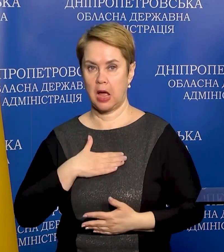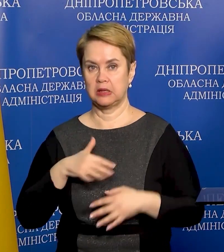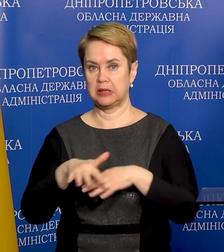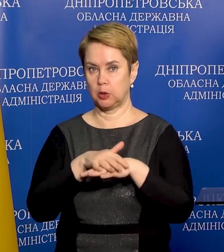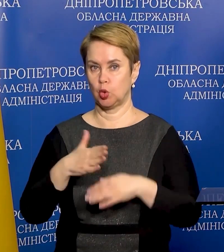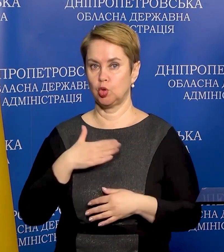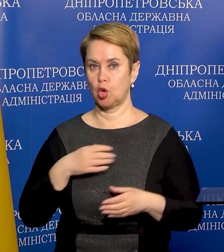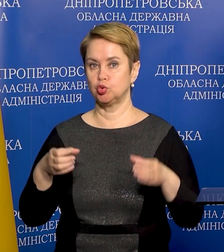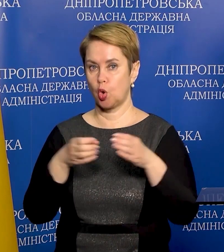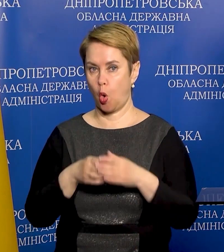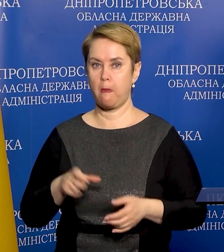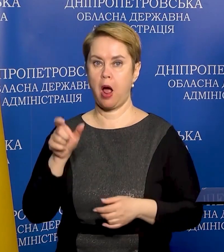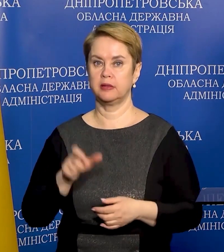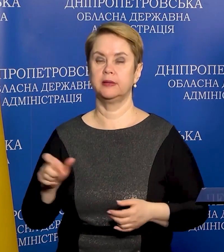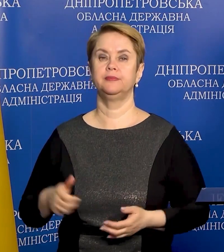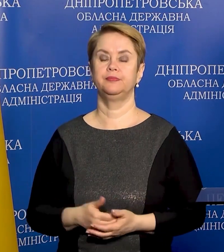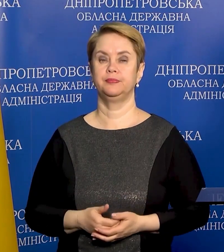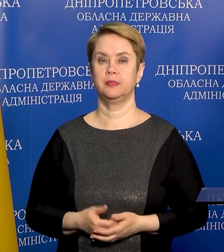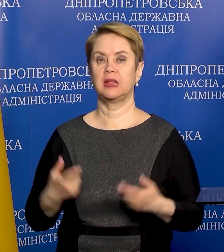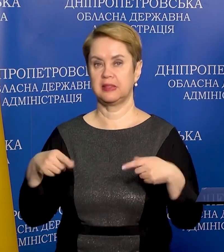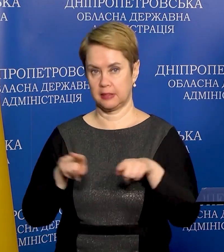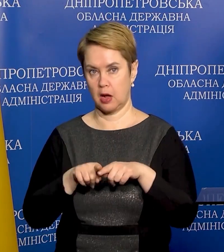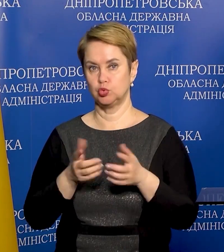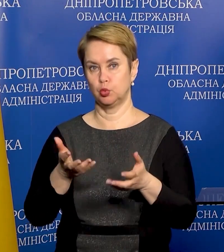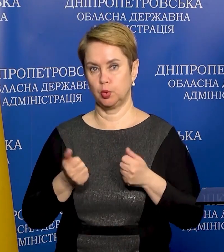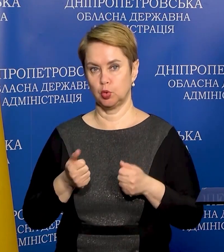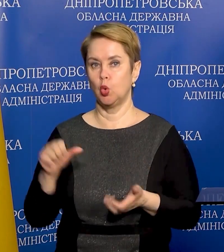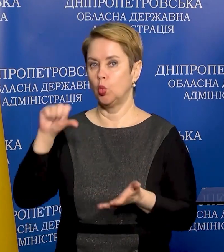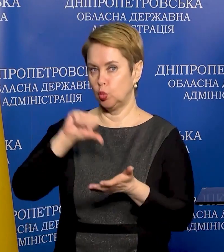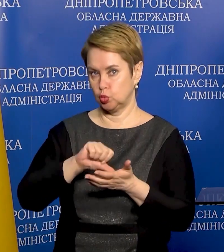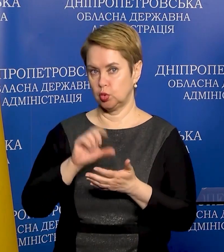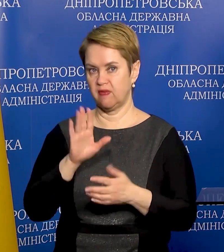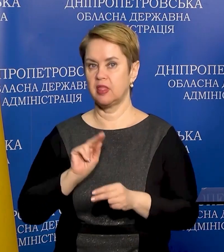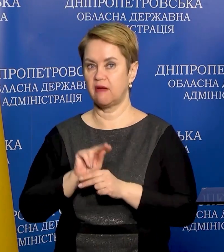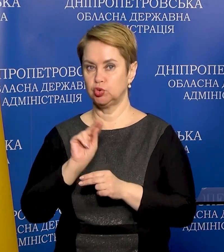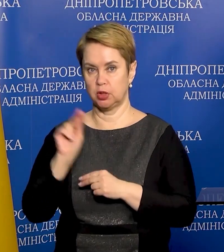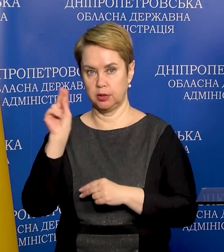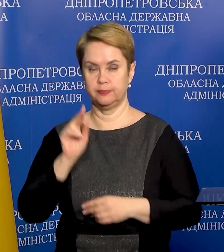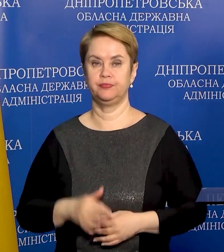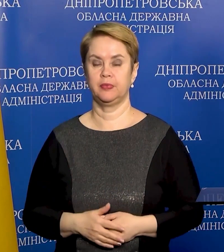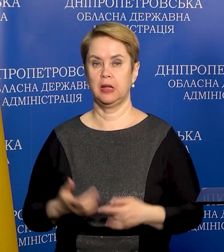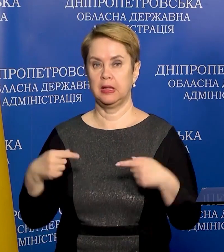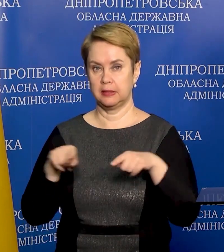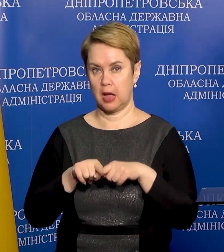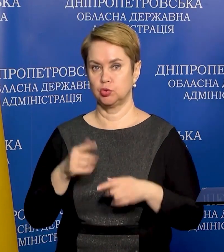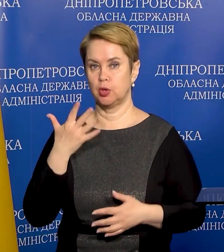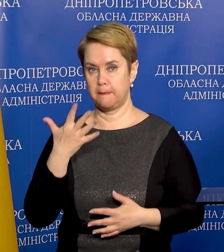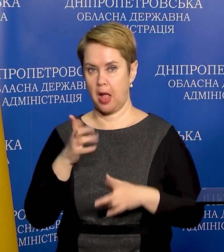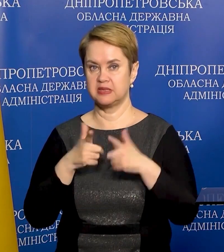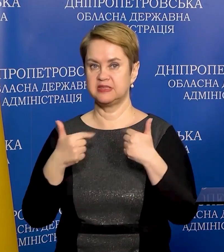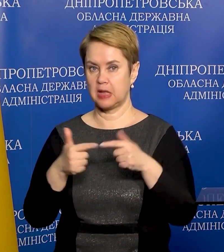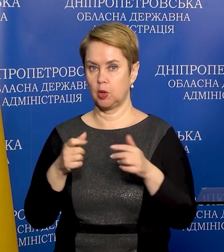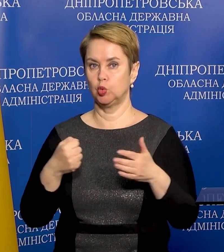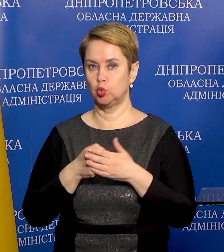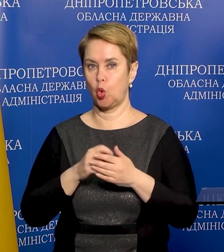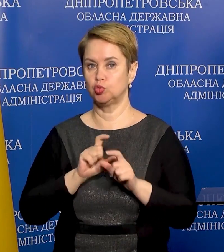на території нашої громади і також беруть участь у навчанні. Також 5